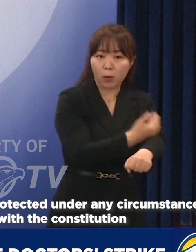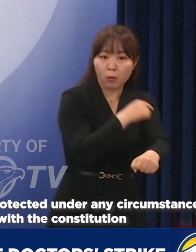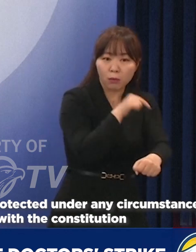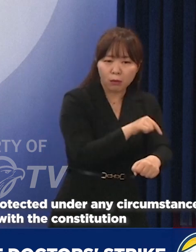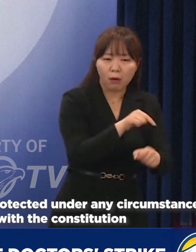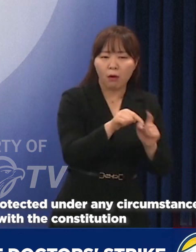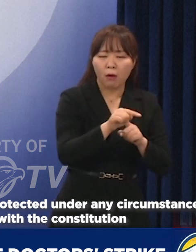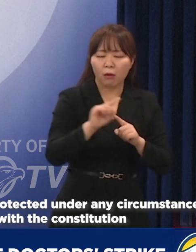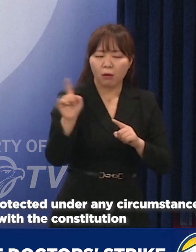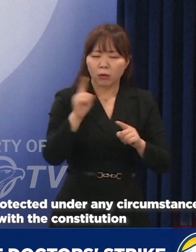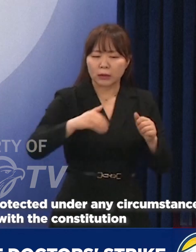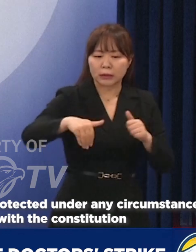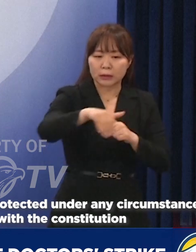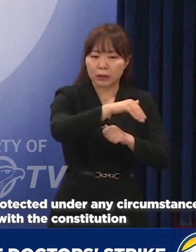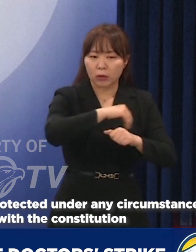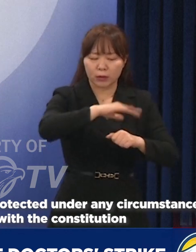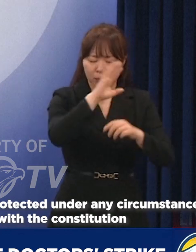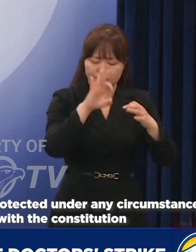그 어떤경보호할중에서가본적